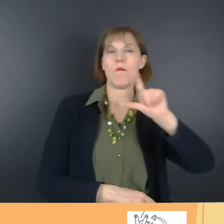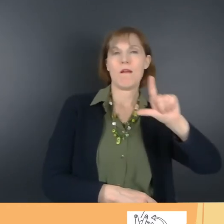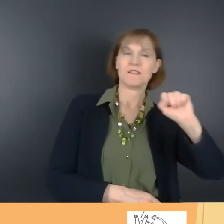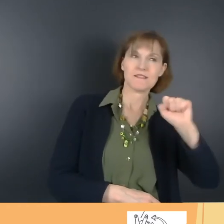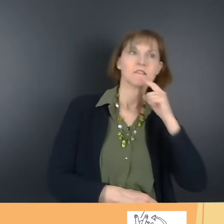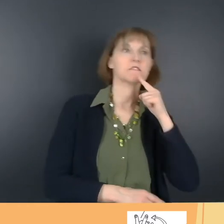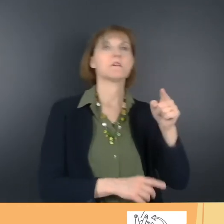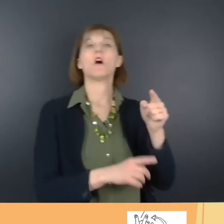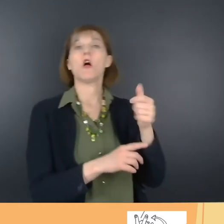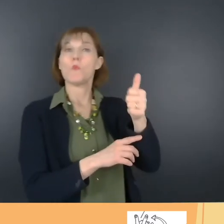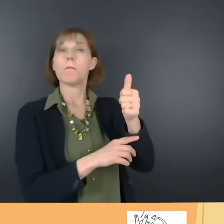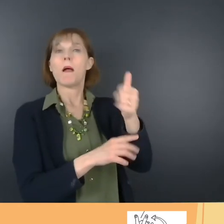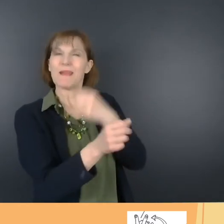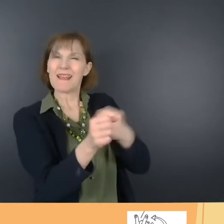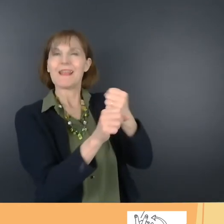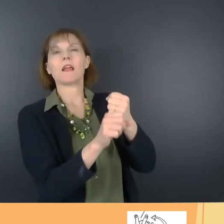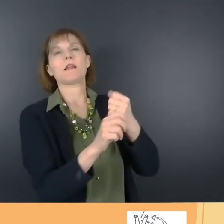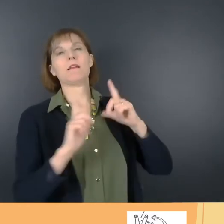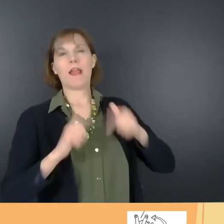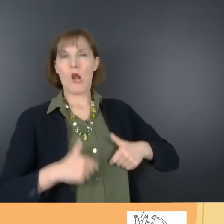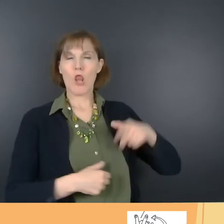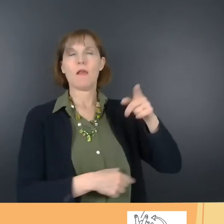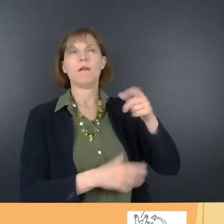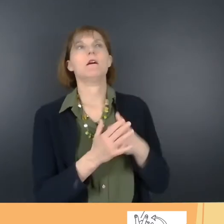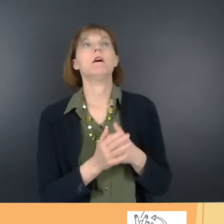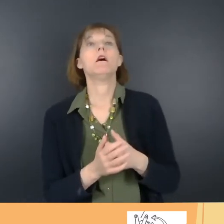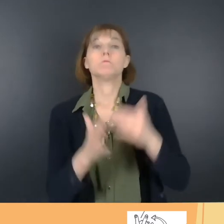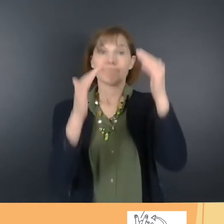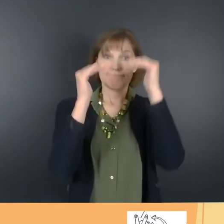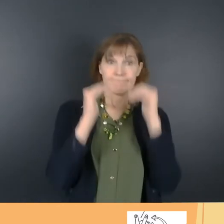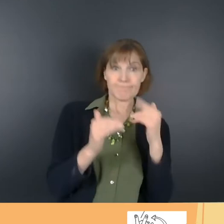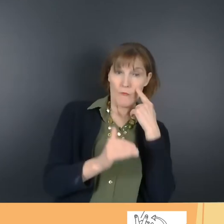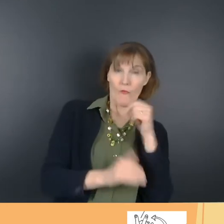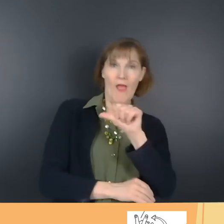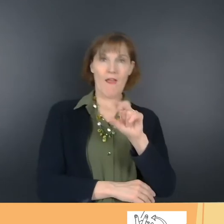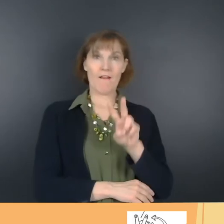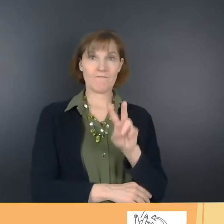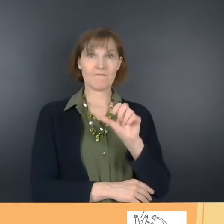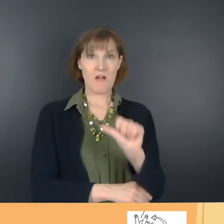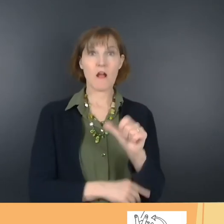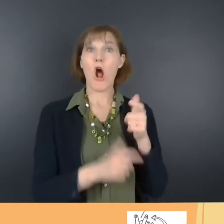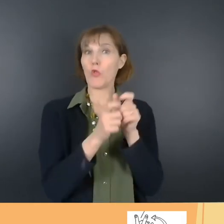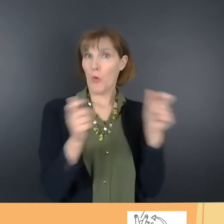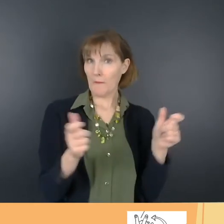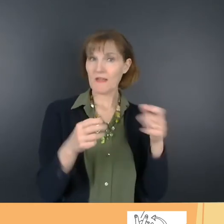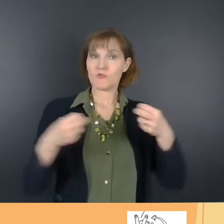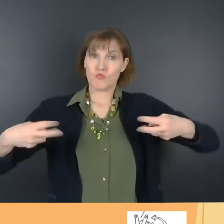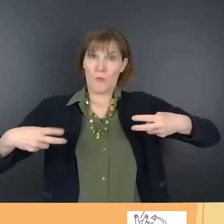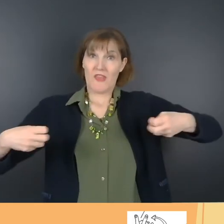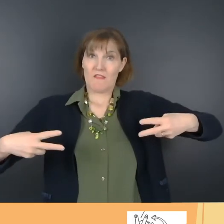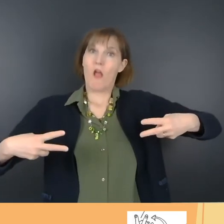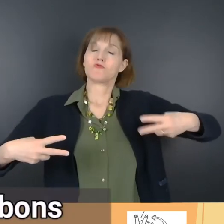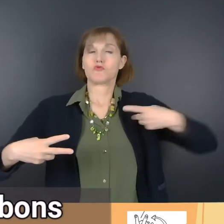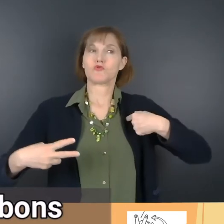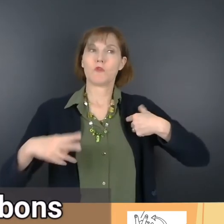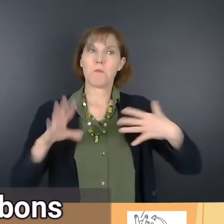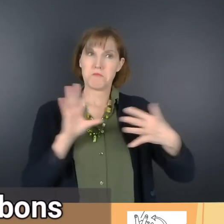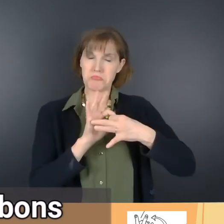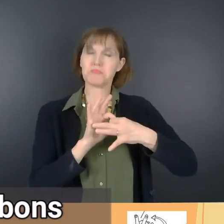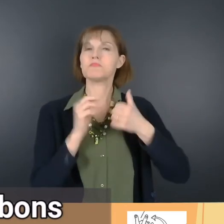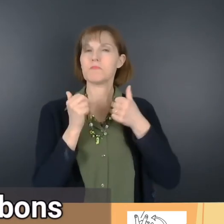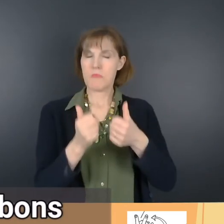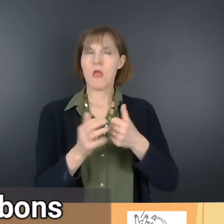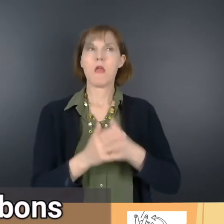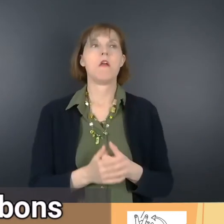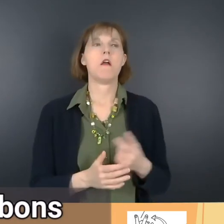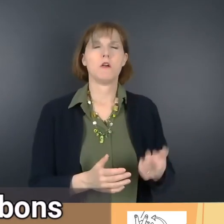pour la langue des signes. Et voilà son logo. Ensuite, nous avons Ava. Ava, c'est une entreprise qui fait le sous-titrage. J'ai de très